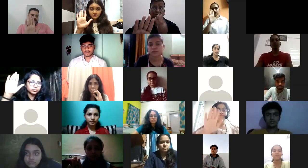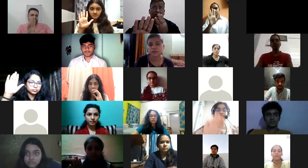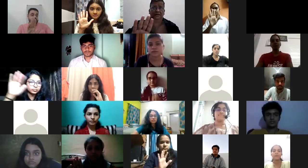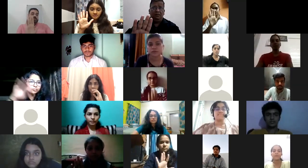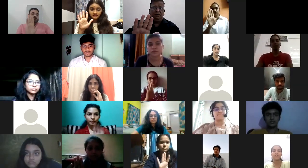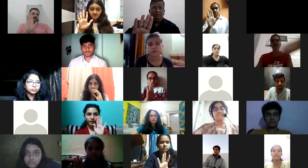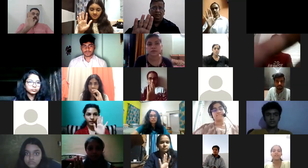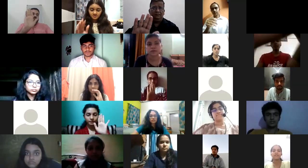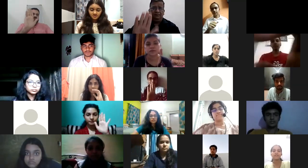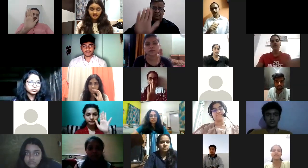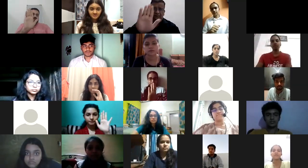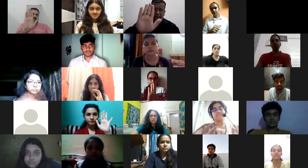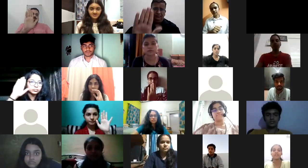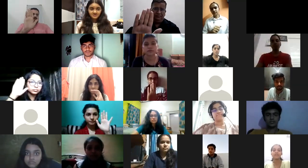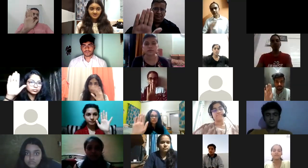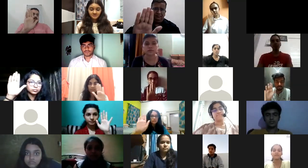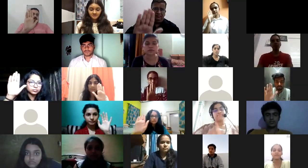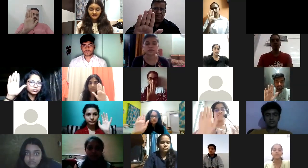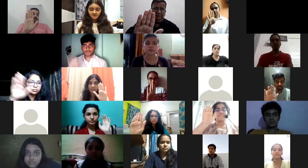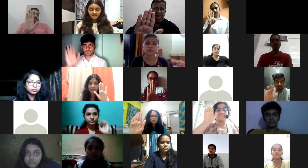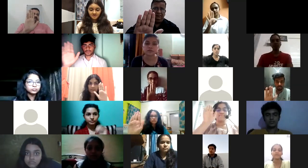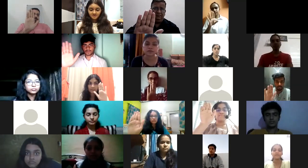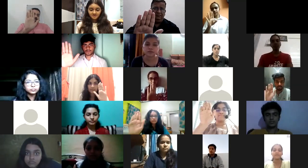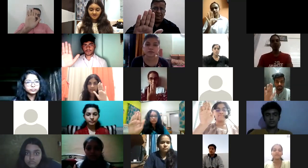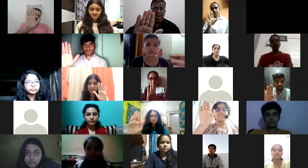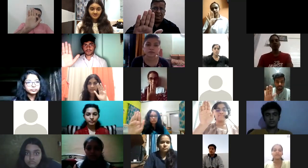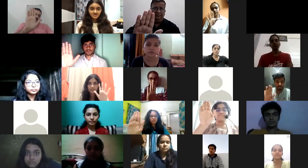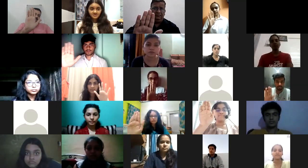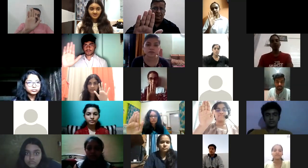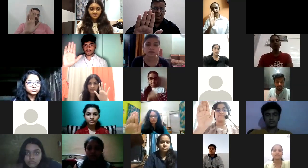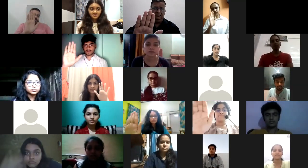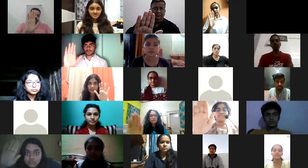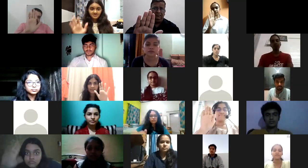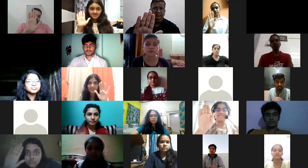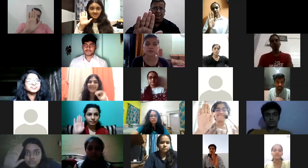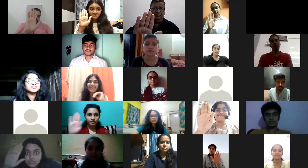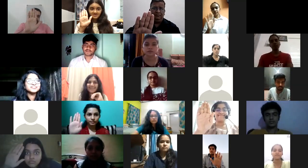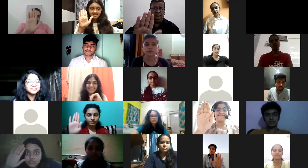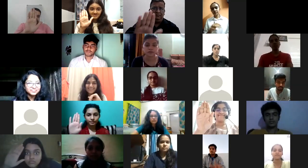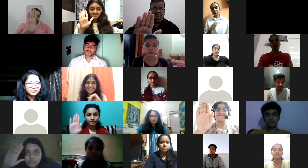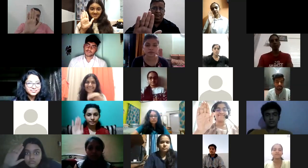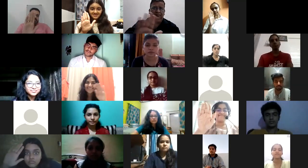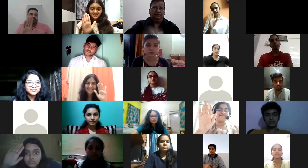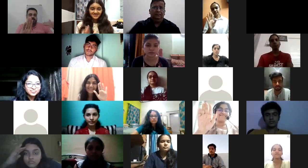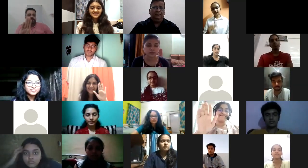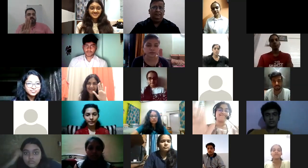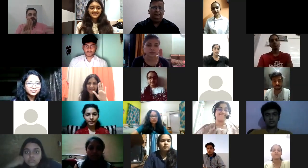there is also sign called wait. Now वो हम ये नहीं बोलेगा 5 5 5 5 नहीं, हम बोलेंगे wait, isn't it? So it is